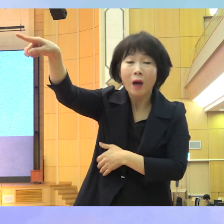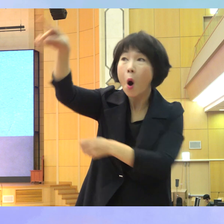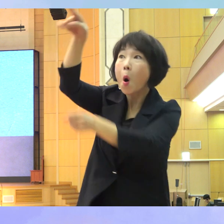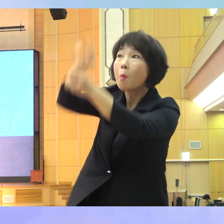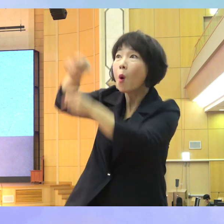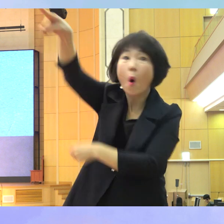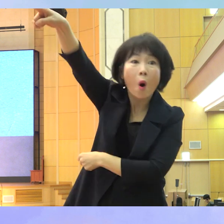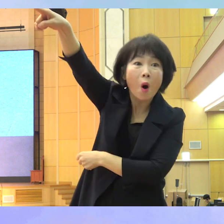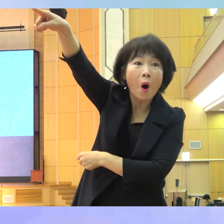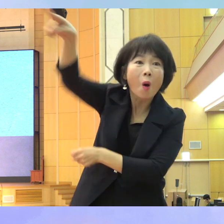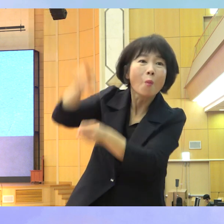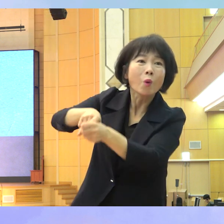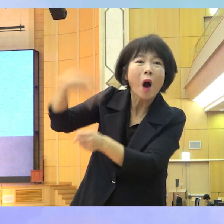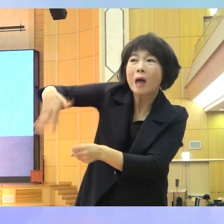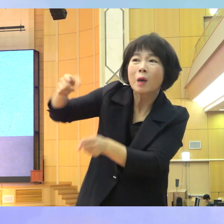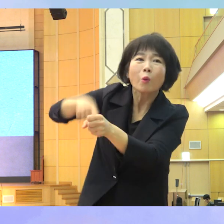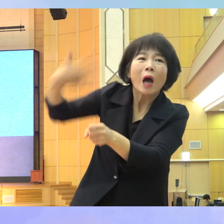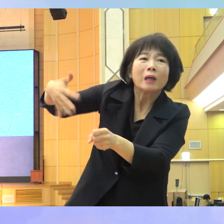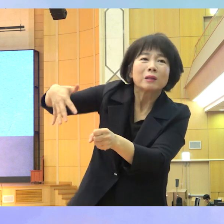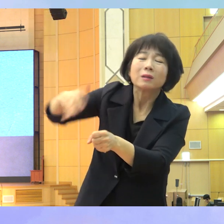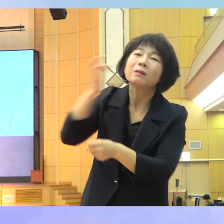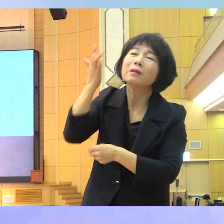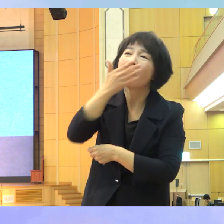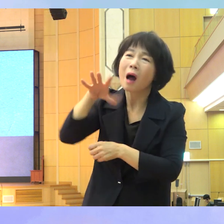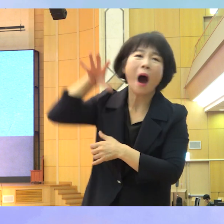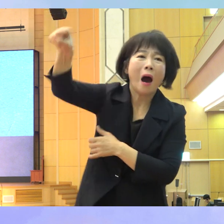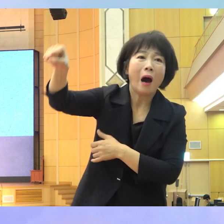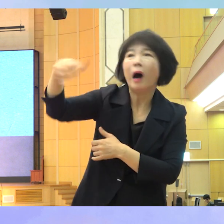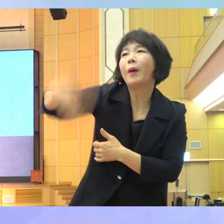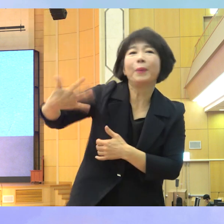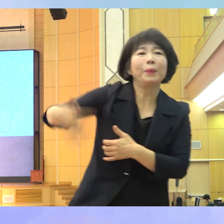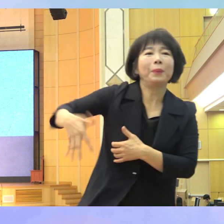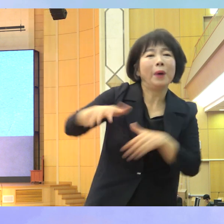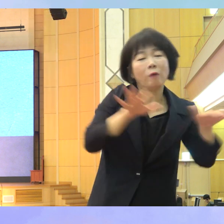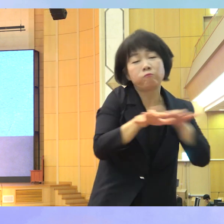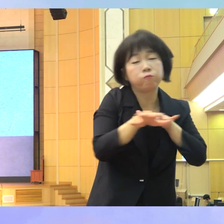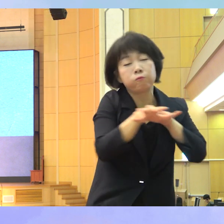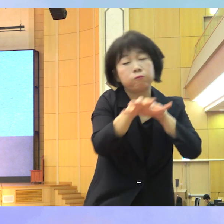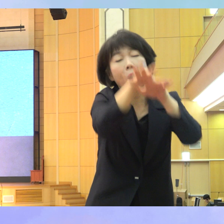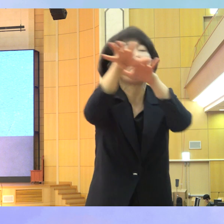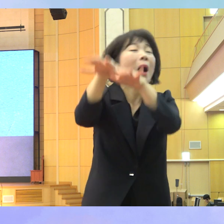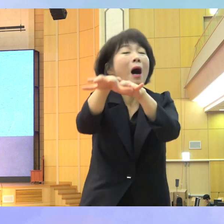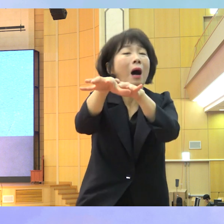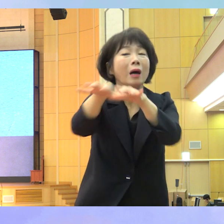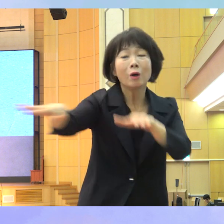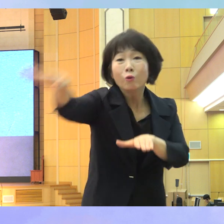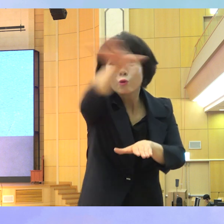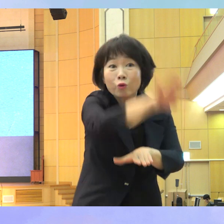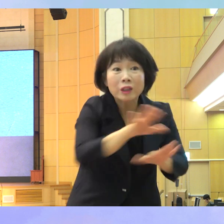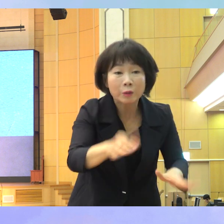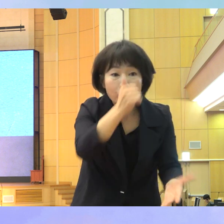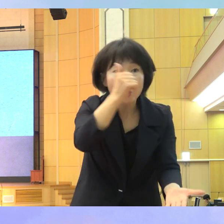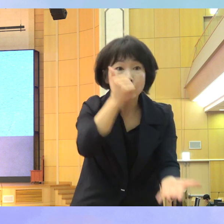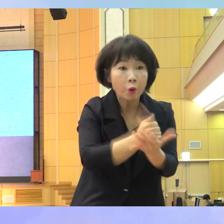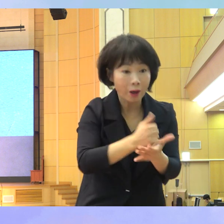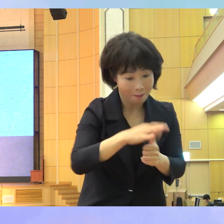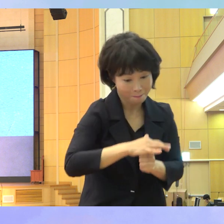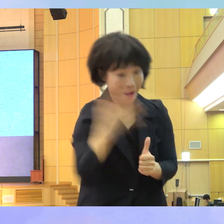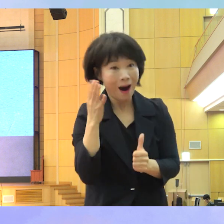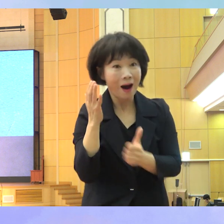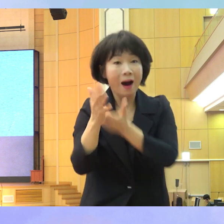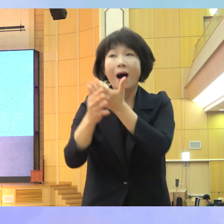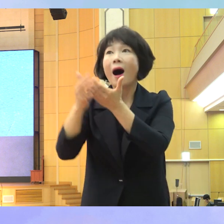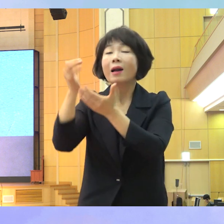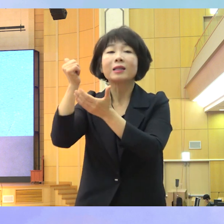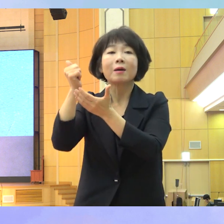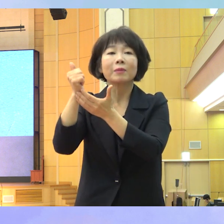어땠습니까? 아까 제가 말씀드린 대로 바로의 영역을 벗어나긴 했는데, 우리도 죄의 영역을 벗어나서 이제 하나님의 지배